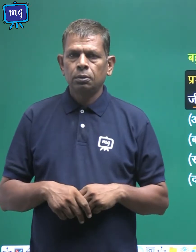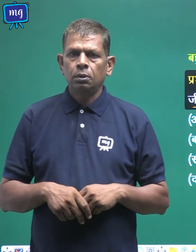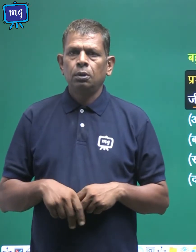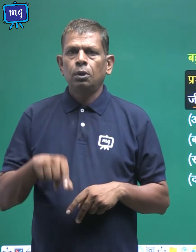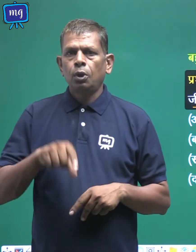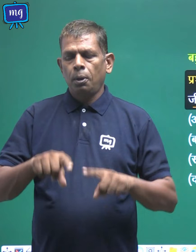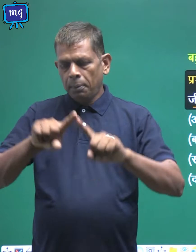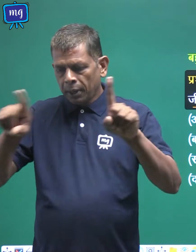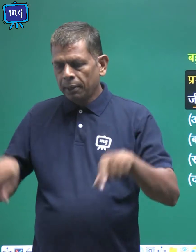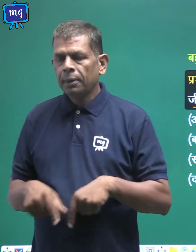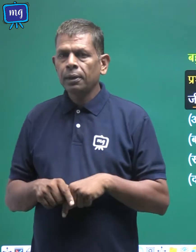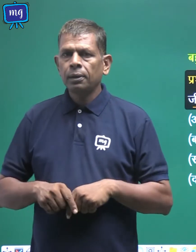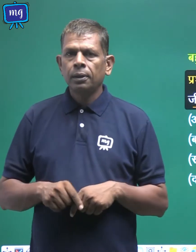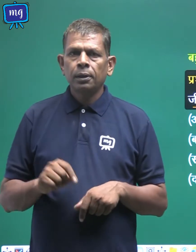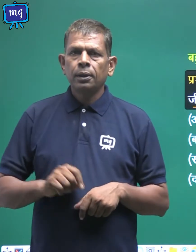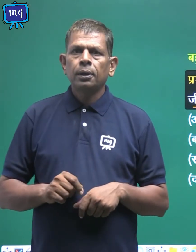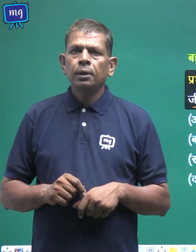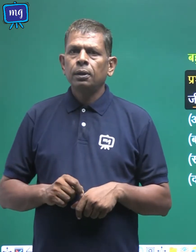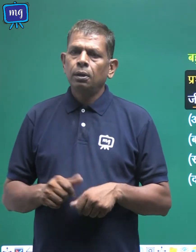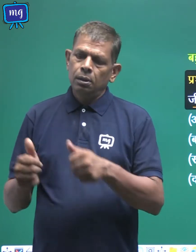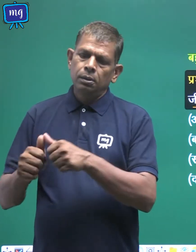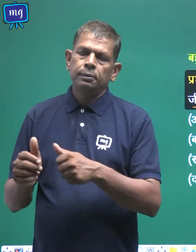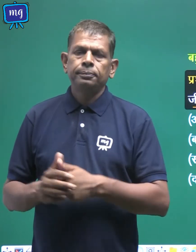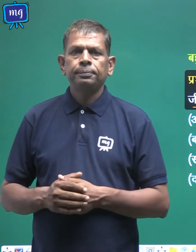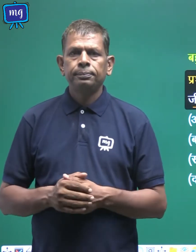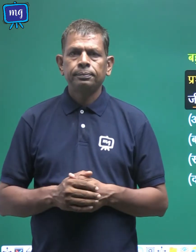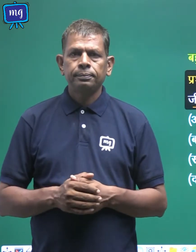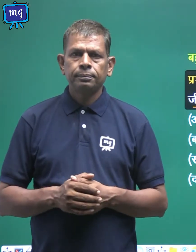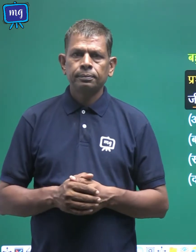तो हम ब्रैकेट में लिखेंगे अ।